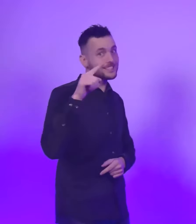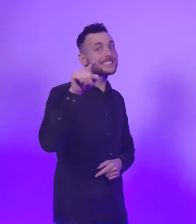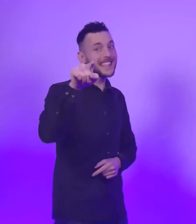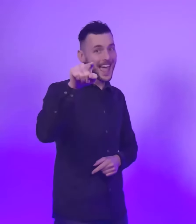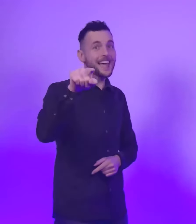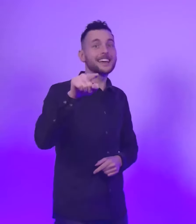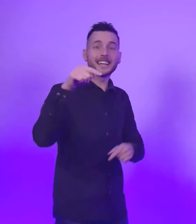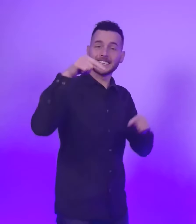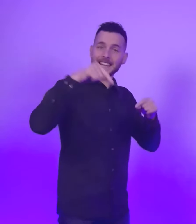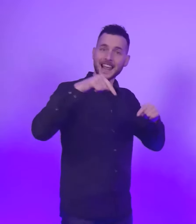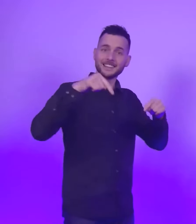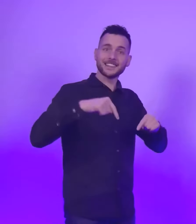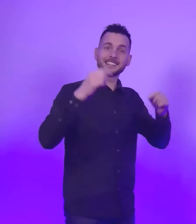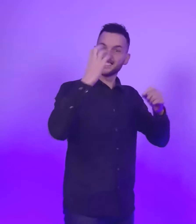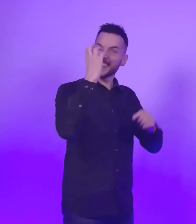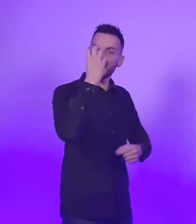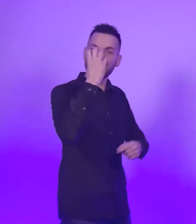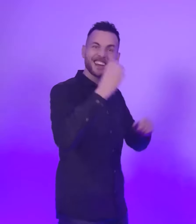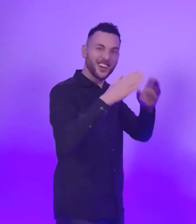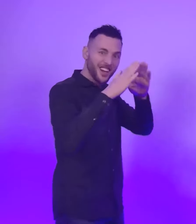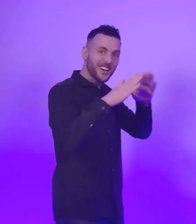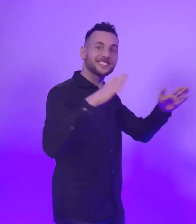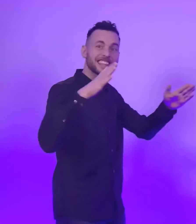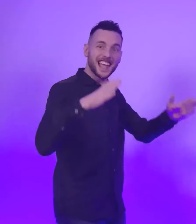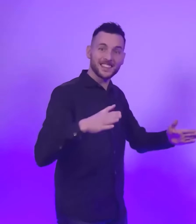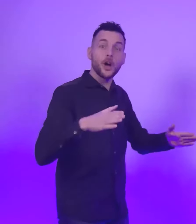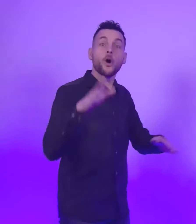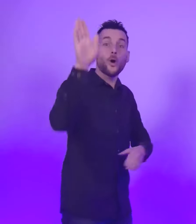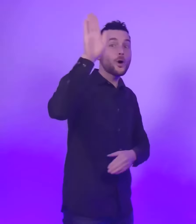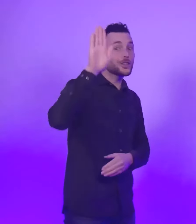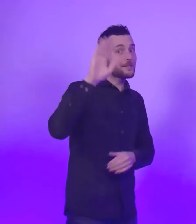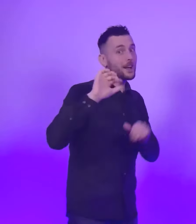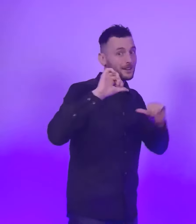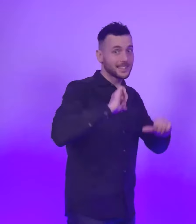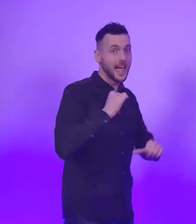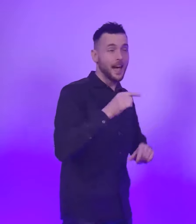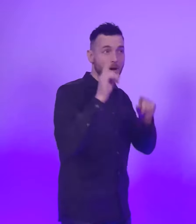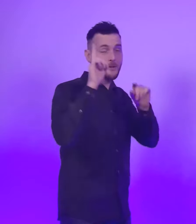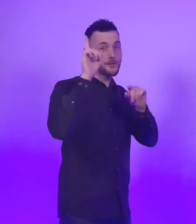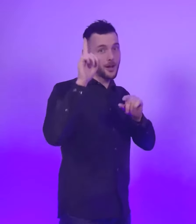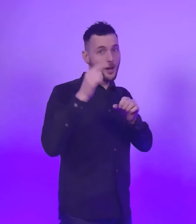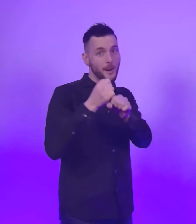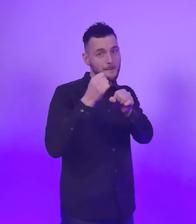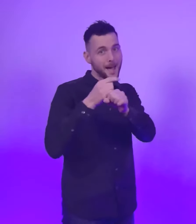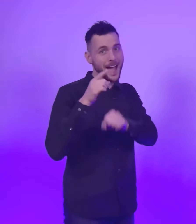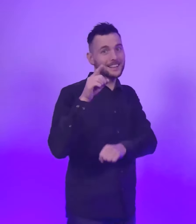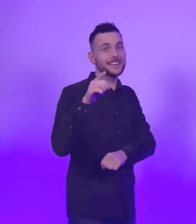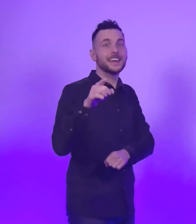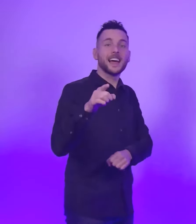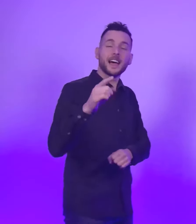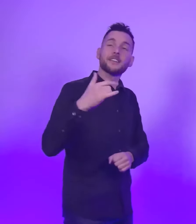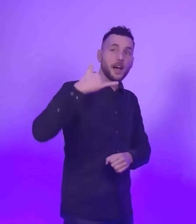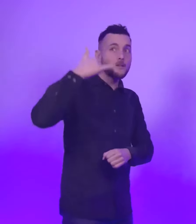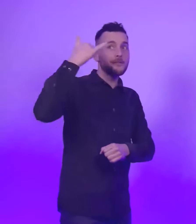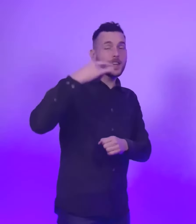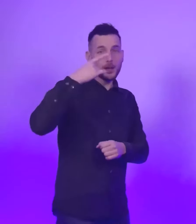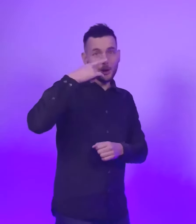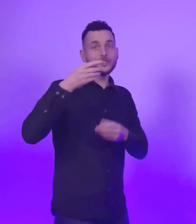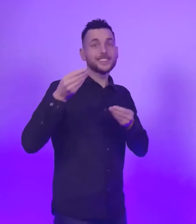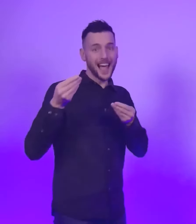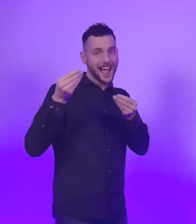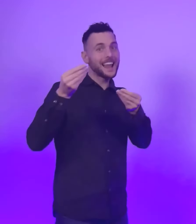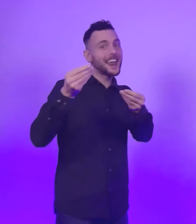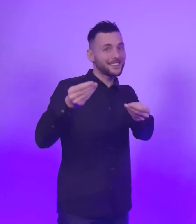een ster in deze circus tent. God heeft jou zelf gemaakt, gaf je